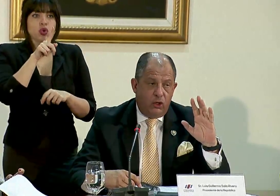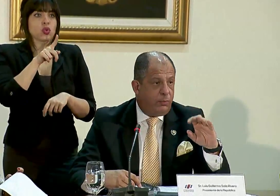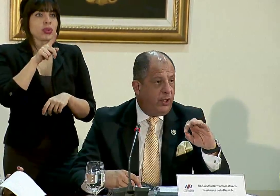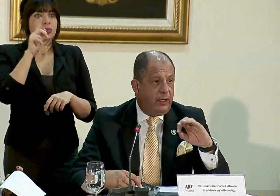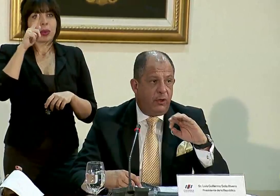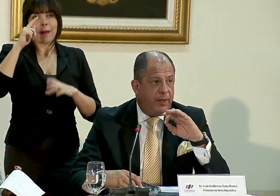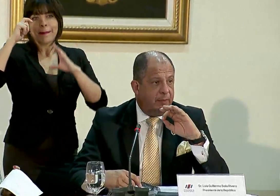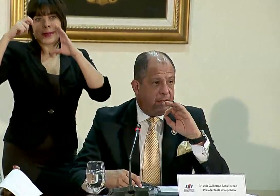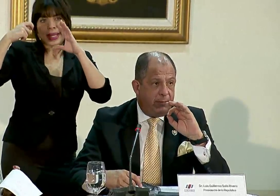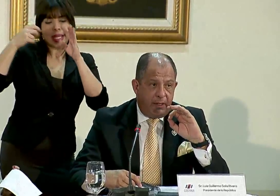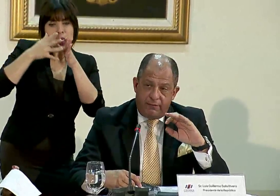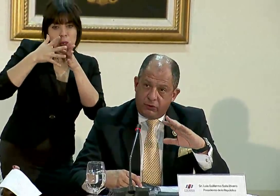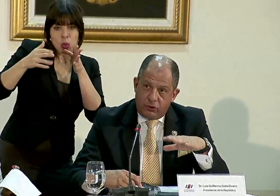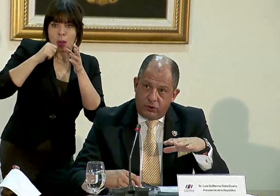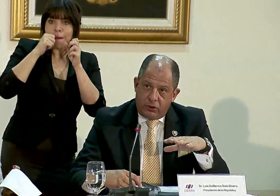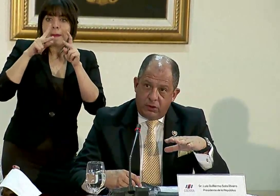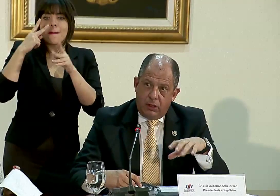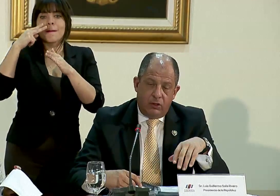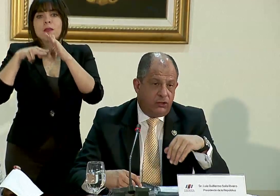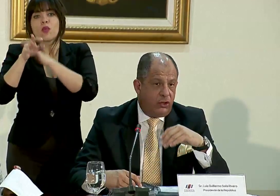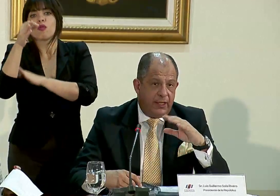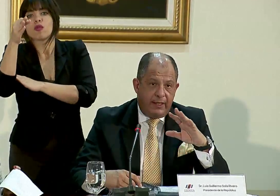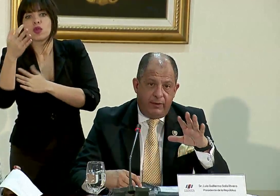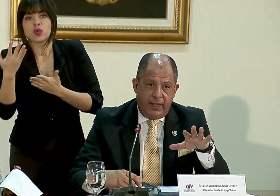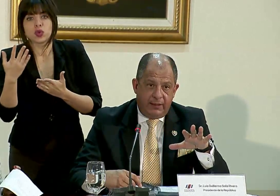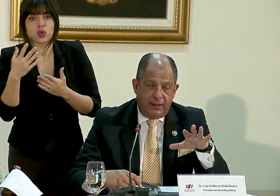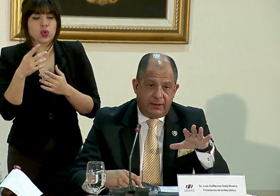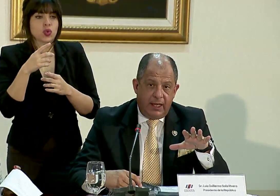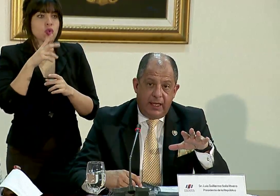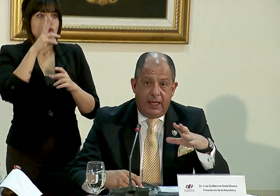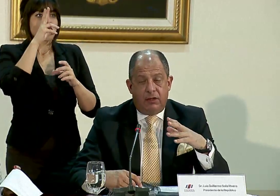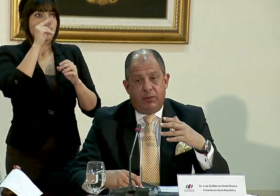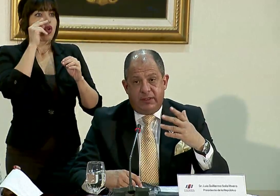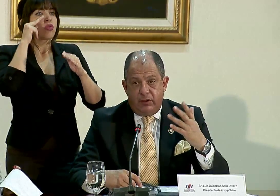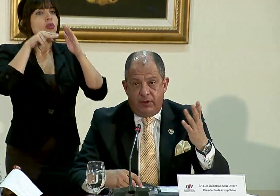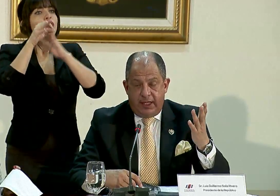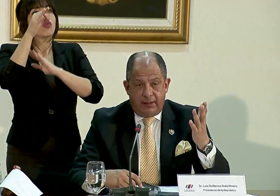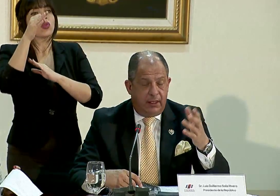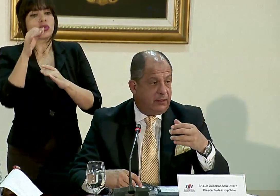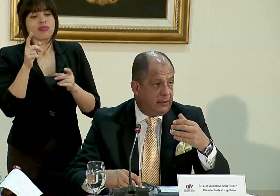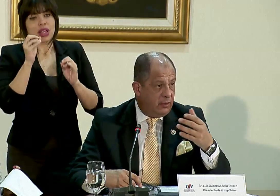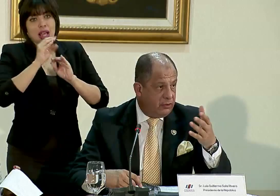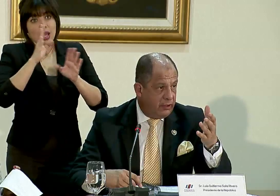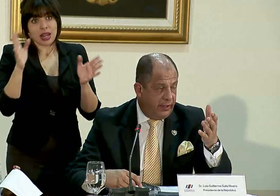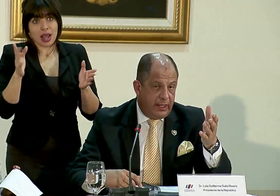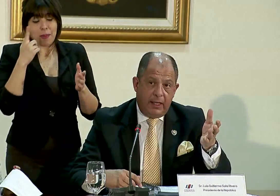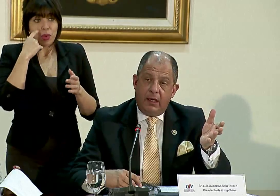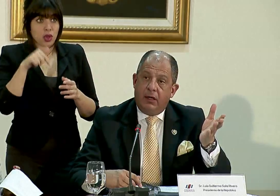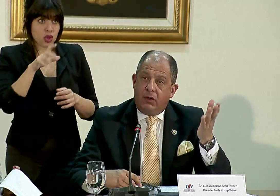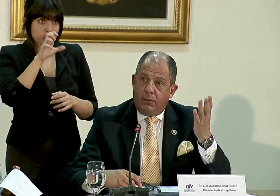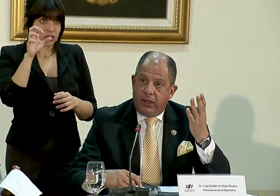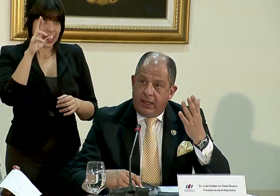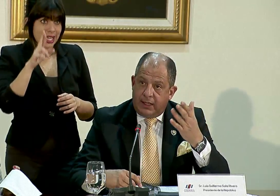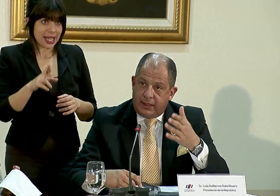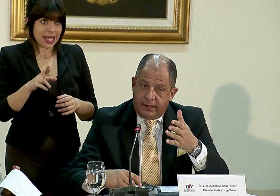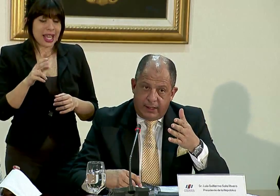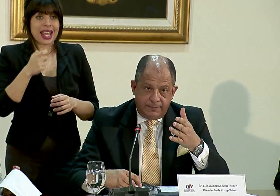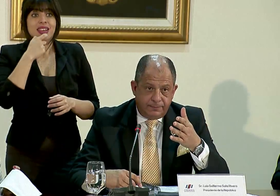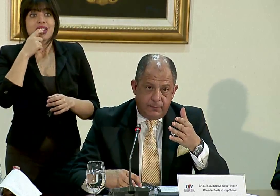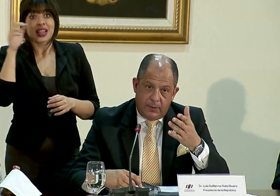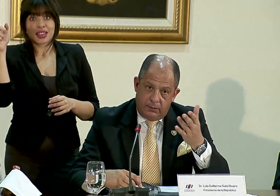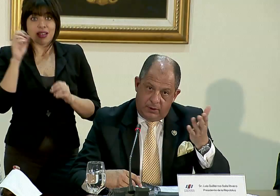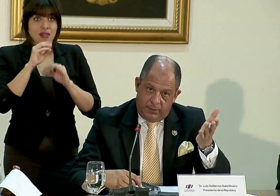no permiten ver el futuro no son clarividentes y como ha sido evidente tanto en Costa Rica como en